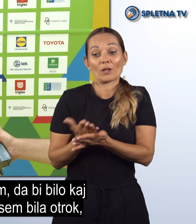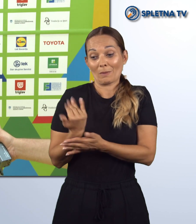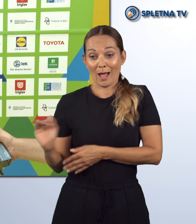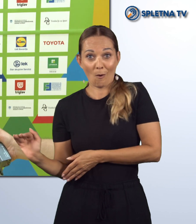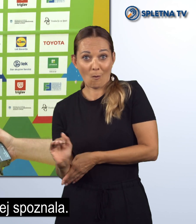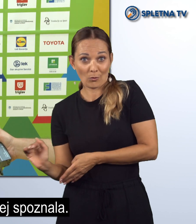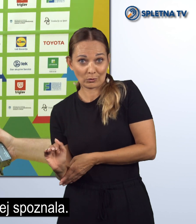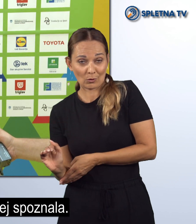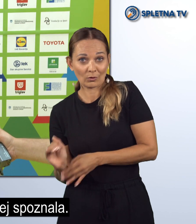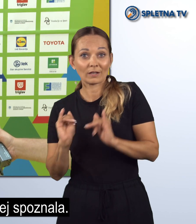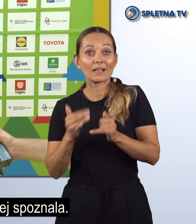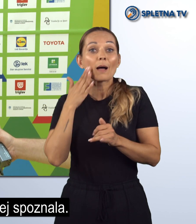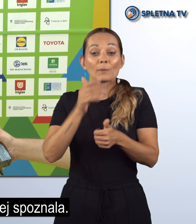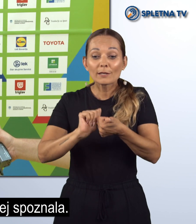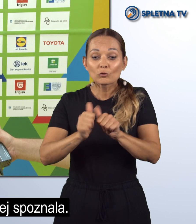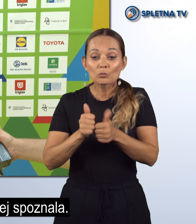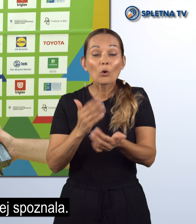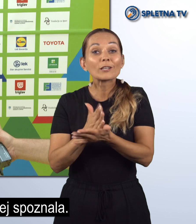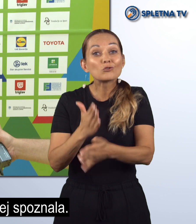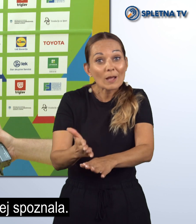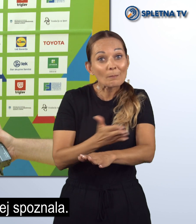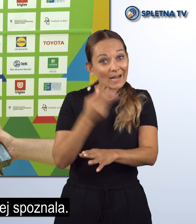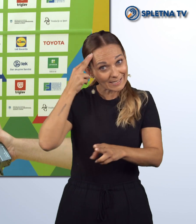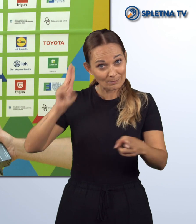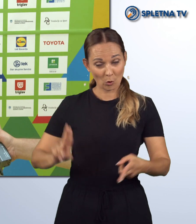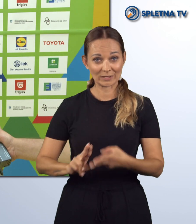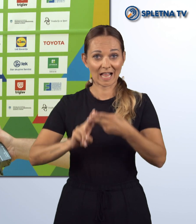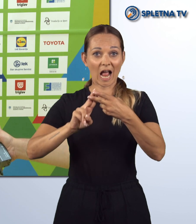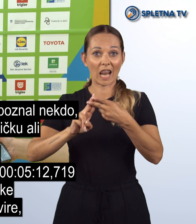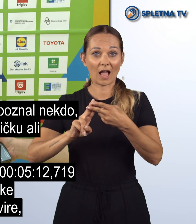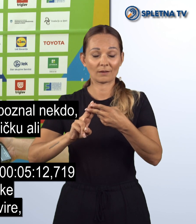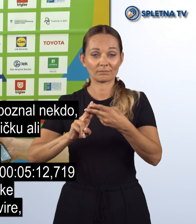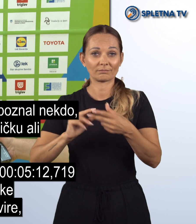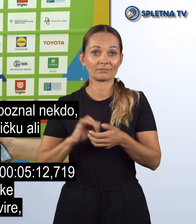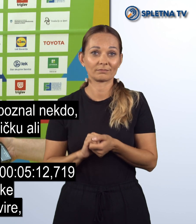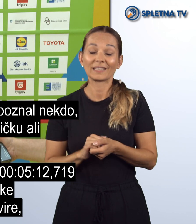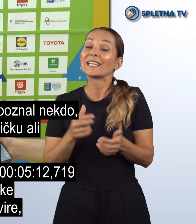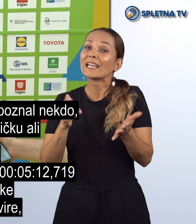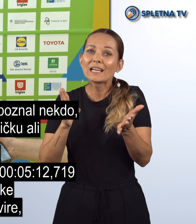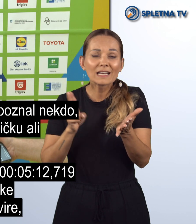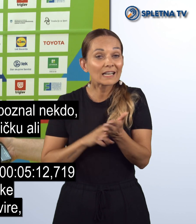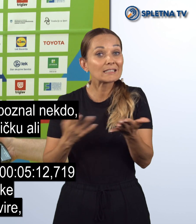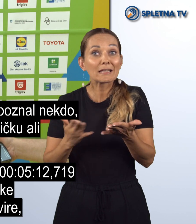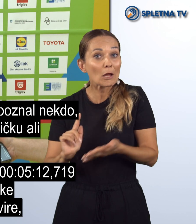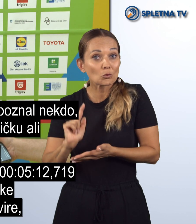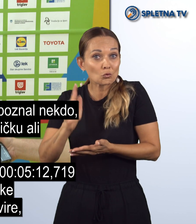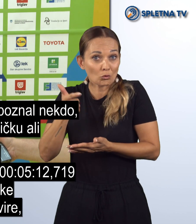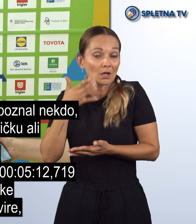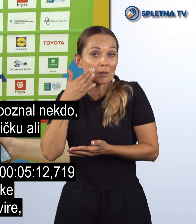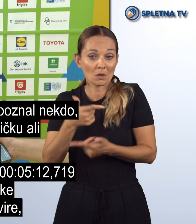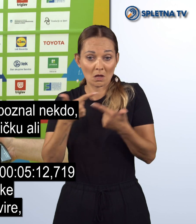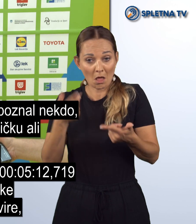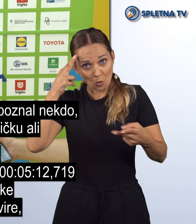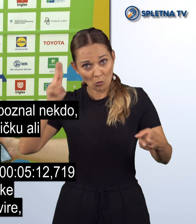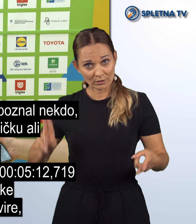otrok, da bi šport že prej spoznala, ker res kje druge bi